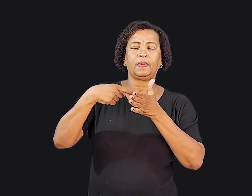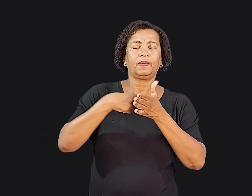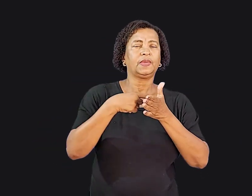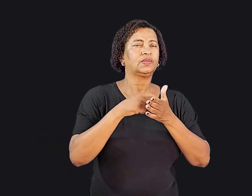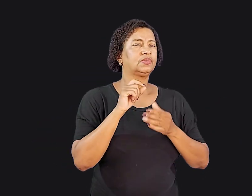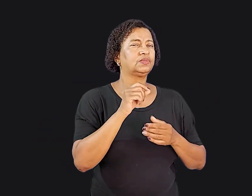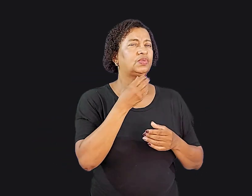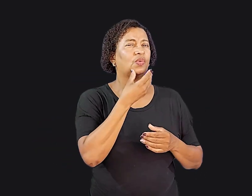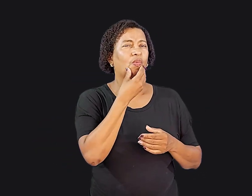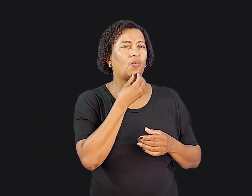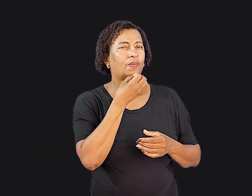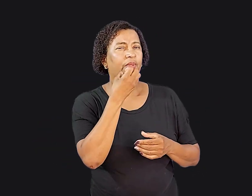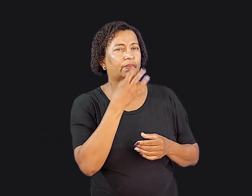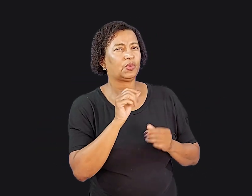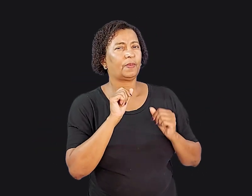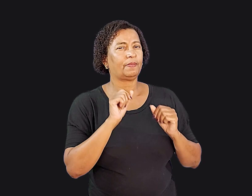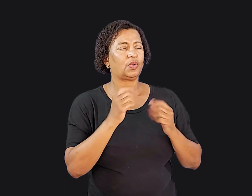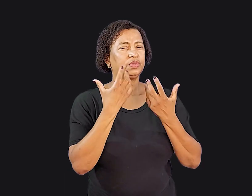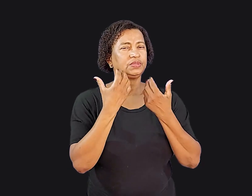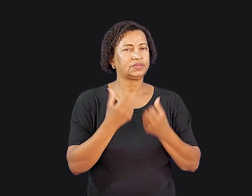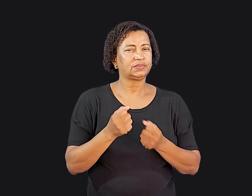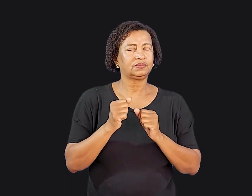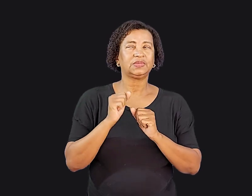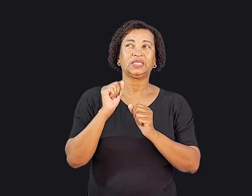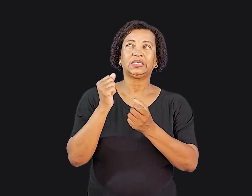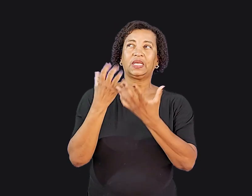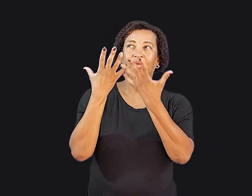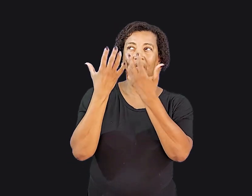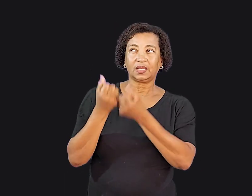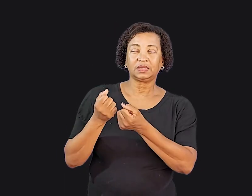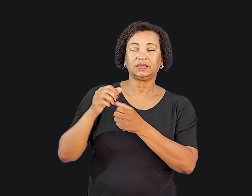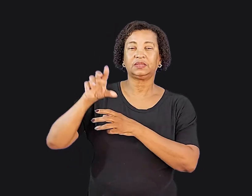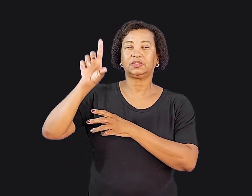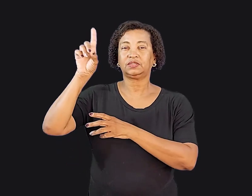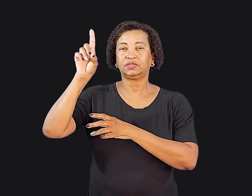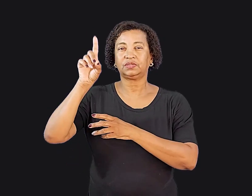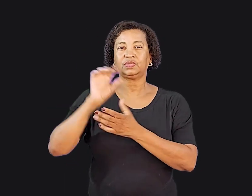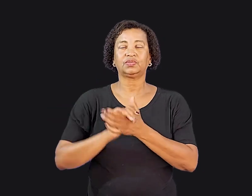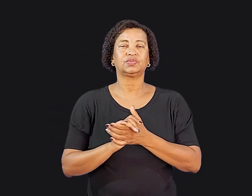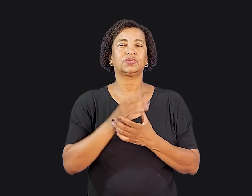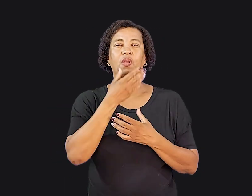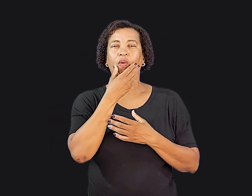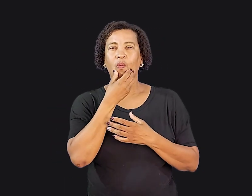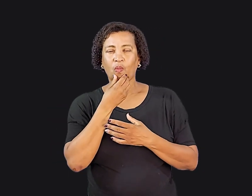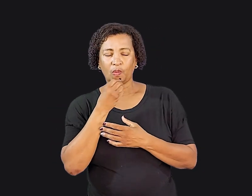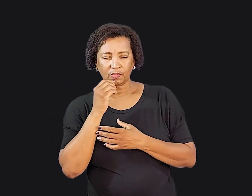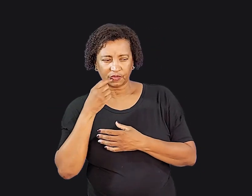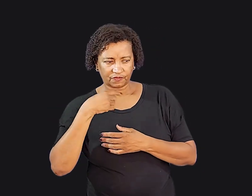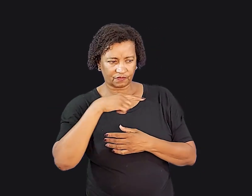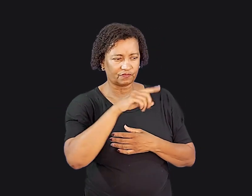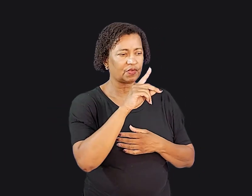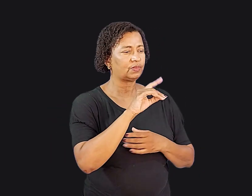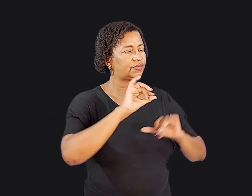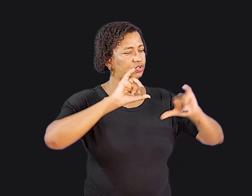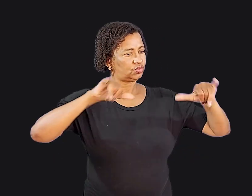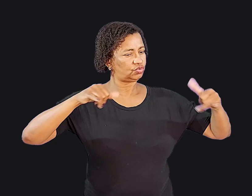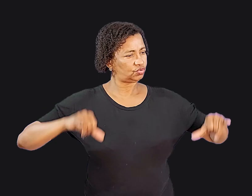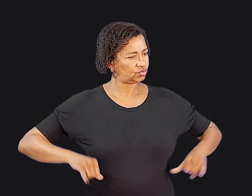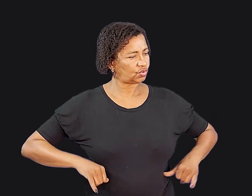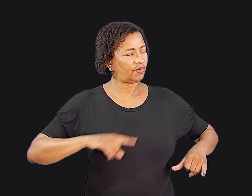o que um homem bom pode esperar receber das mãos de Deus, o jovem Eliú apareceu na vida dele e disse: Jó, não fique aí com a